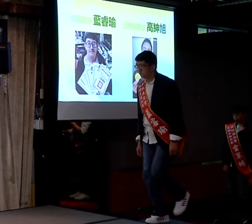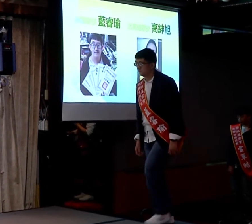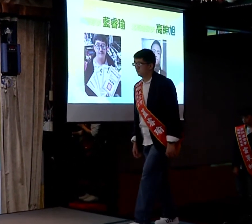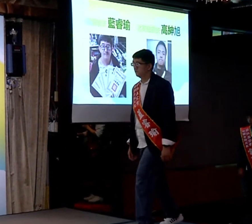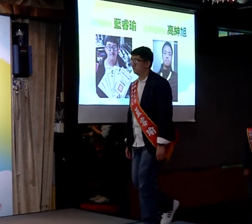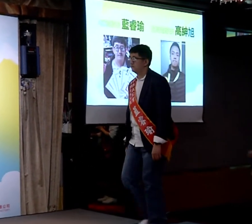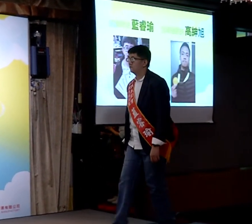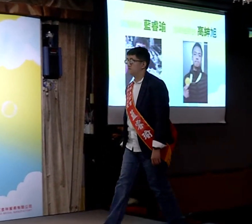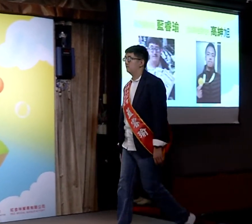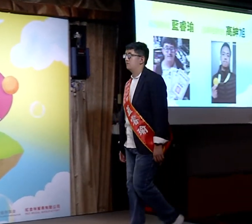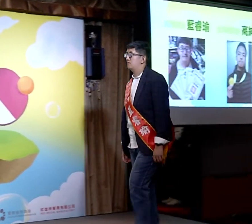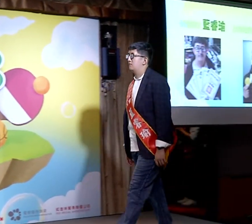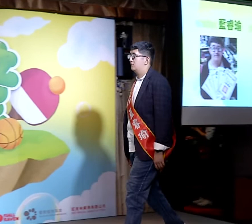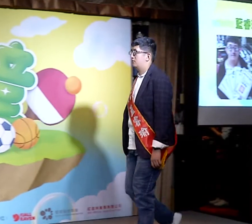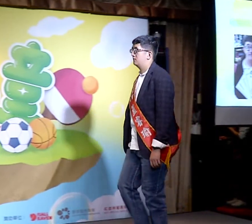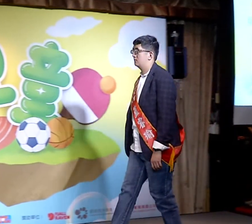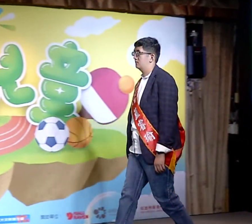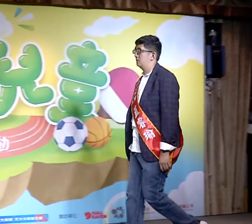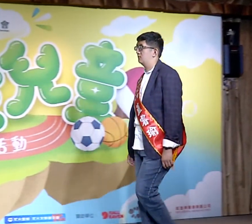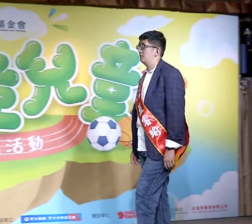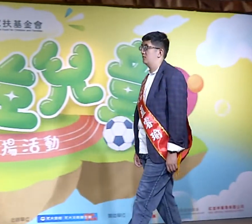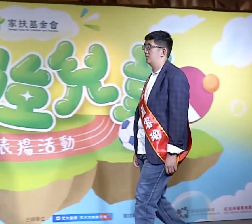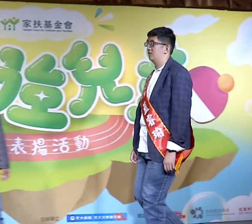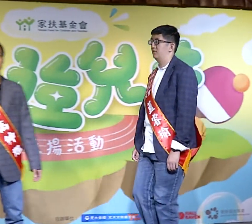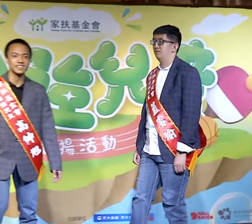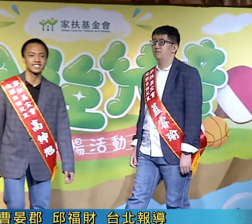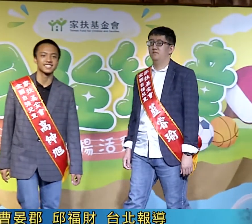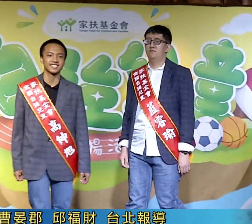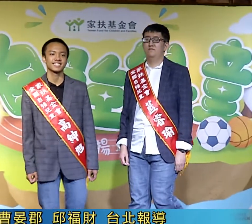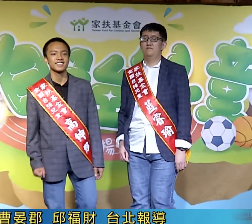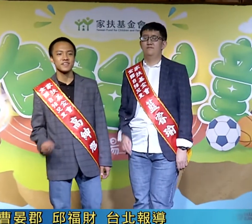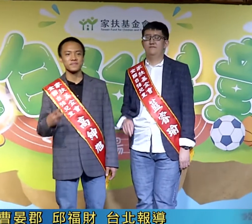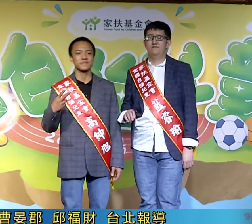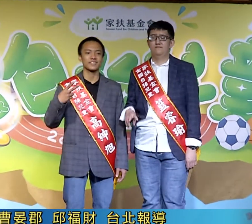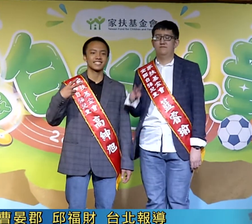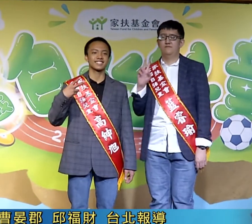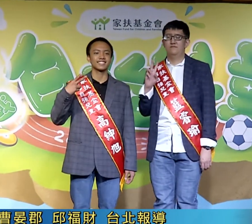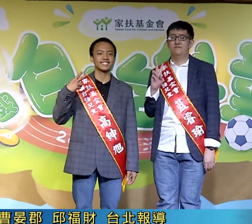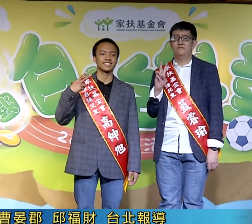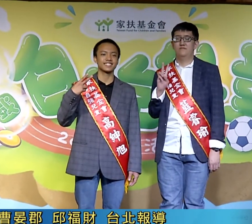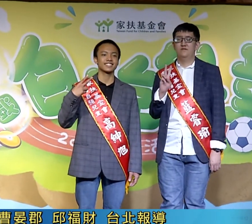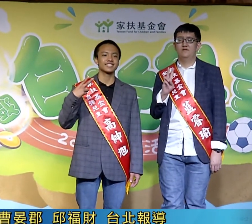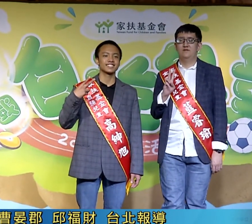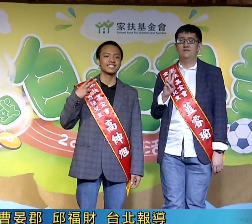迎战挫折和挑战，力拼人生翻转。记者曹元君、周富才台北报道。